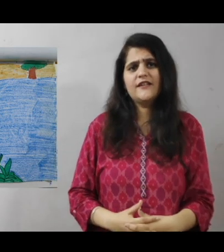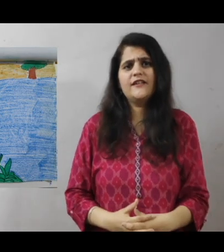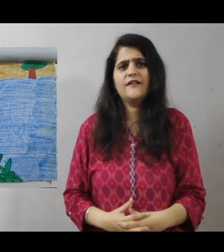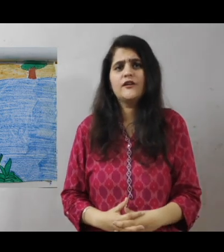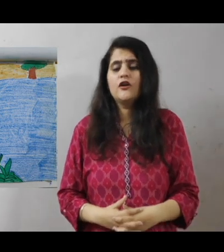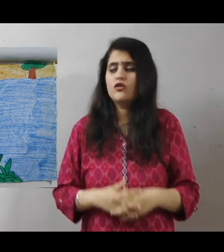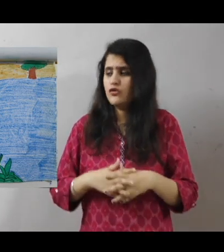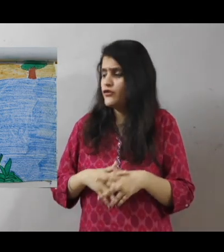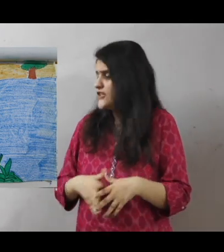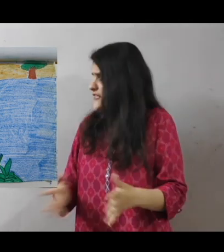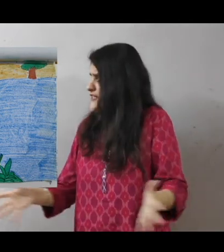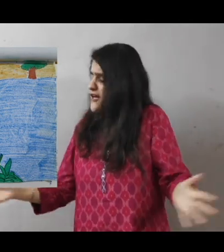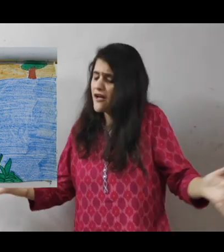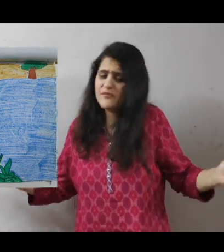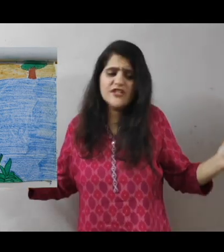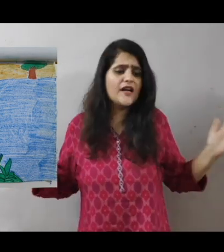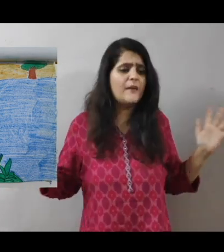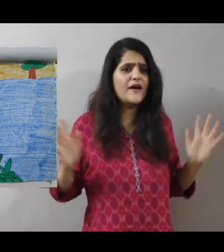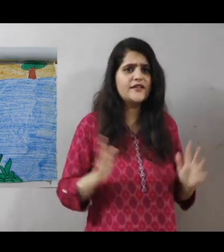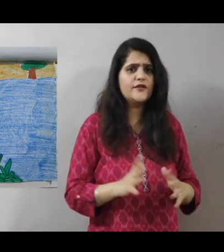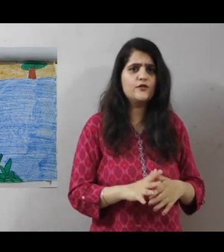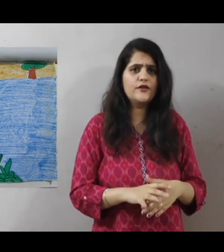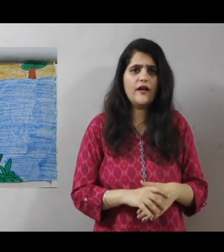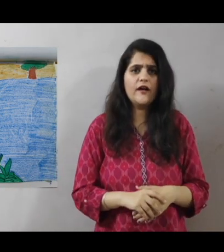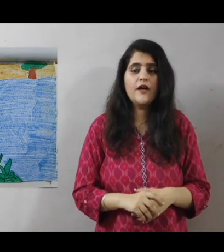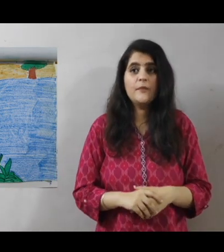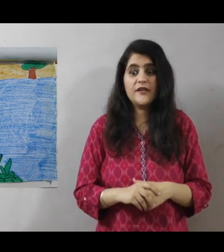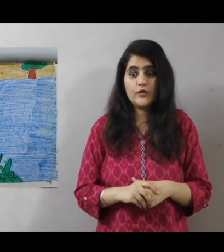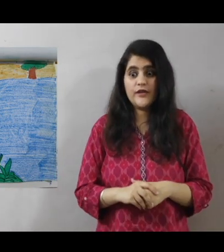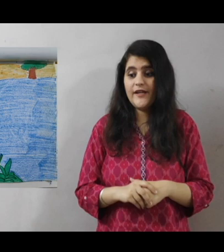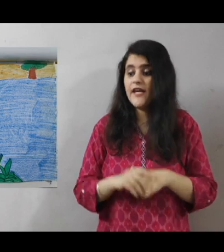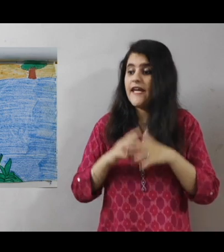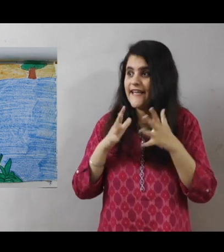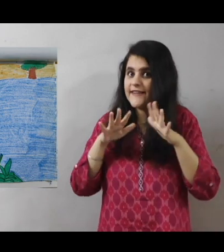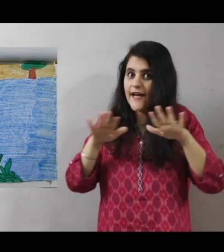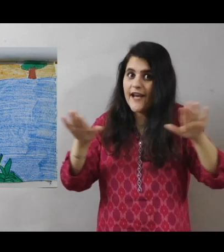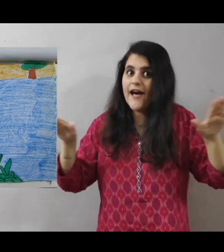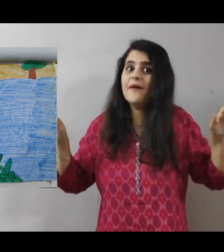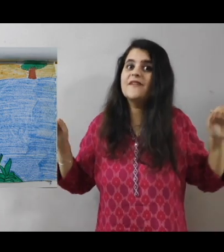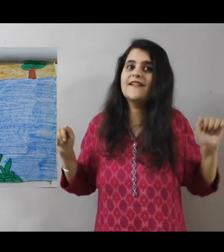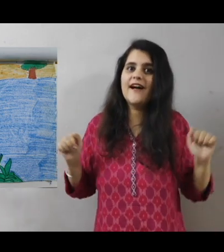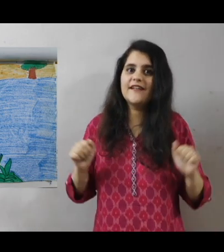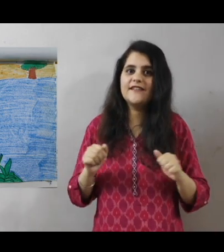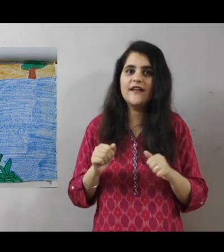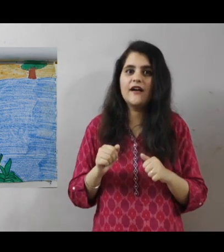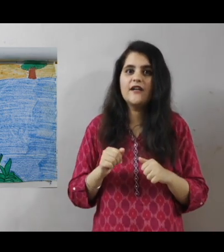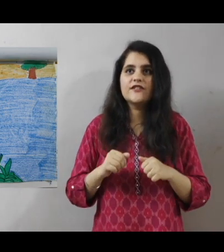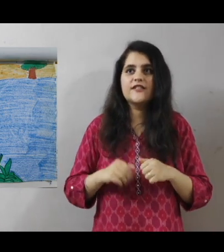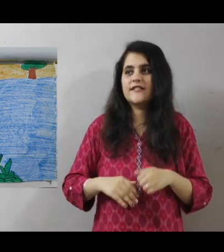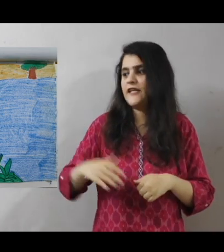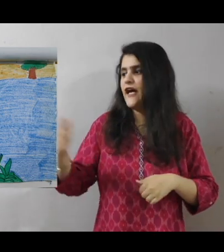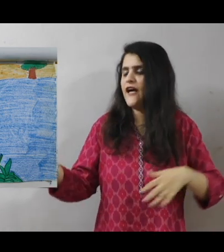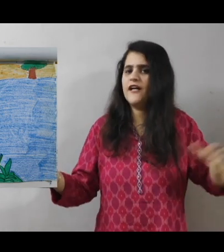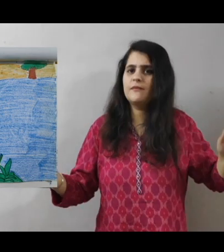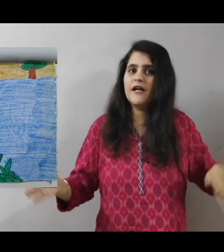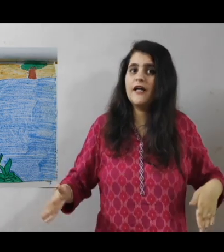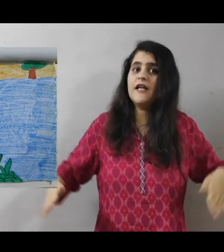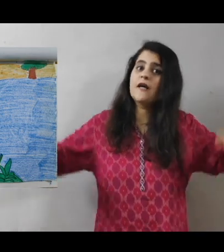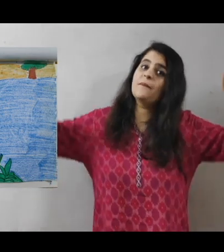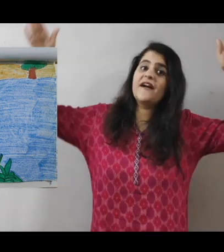लगी। उन्होंने सब जगह पानी ढूंढा, फिर उन्हें एक तालाब दिखाई दिया जिसके अगल बगल